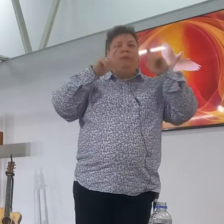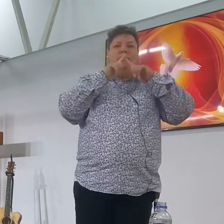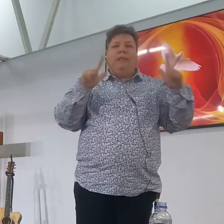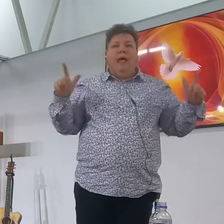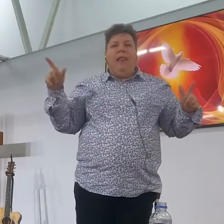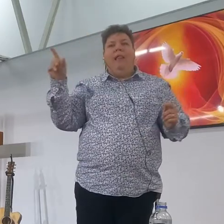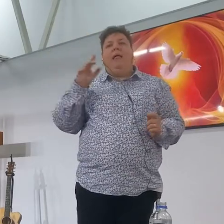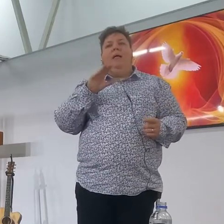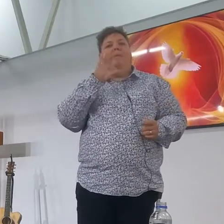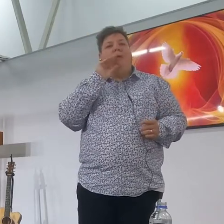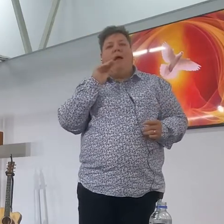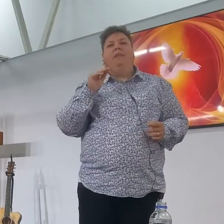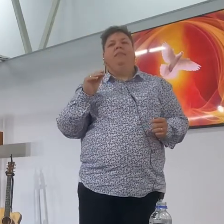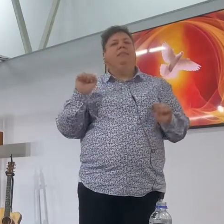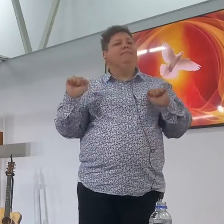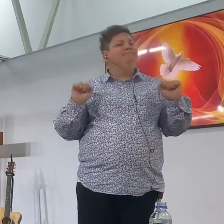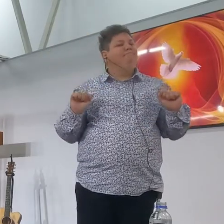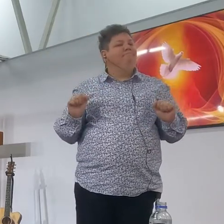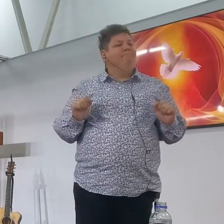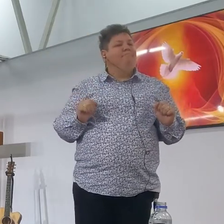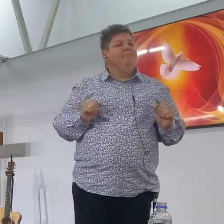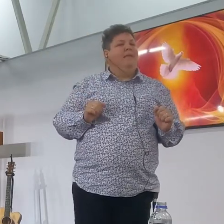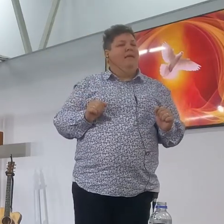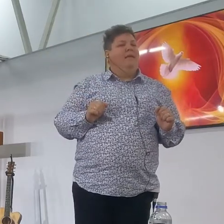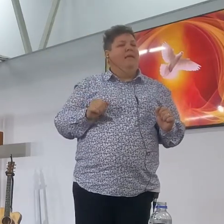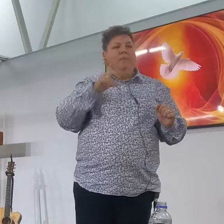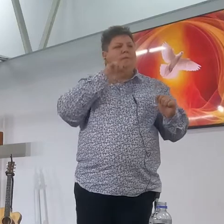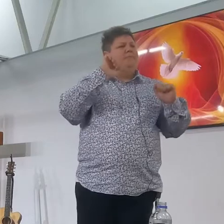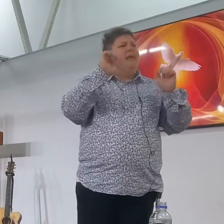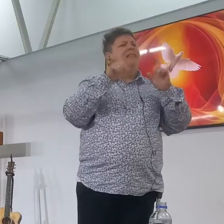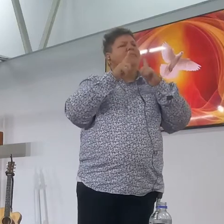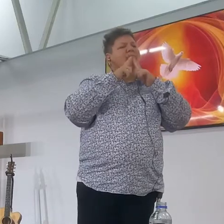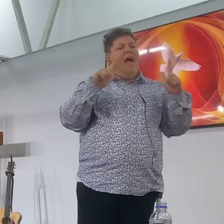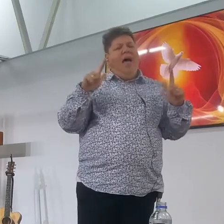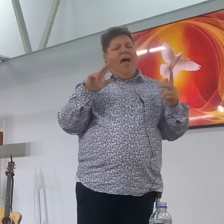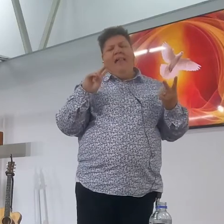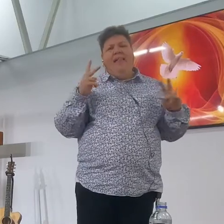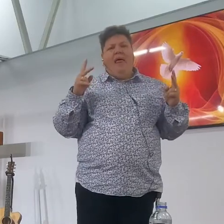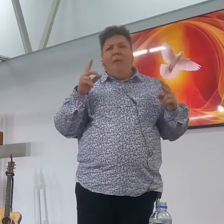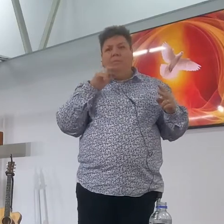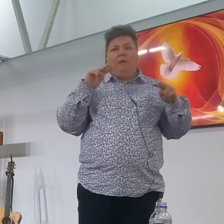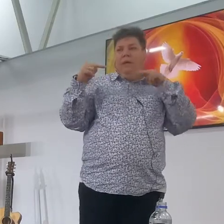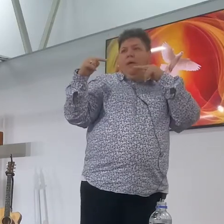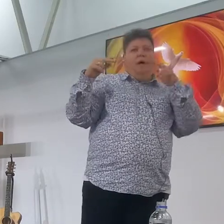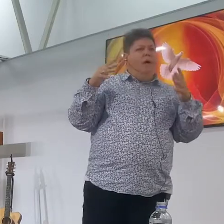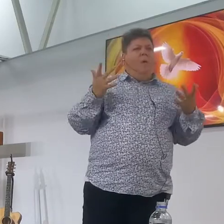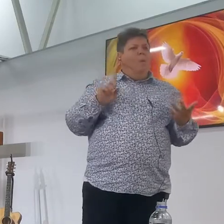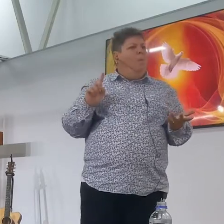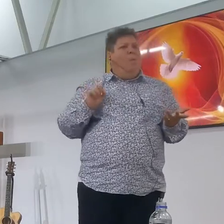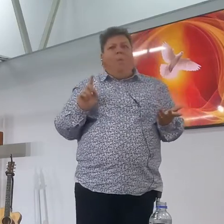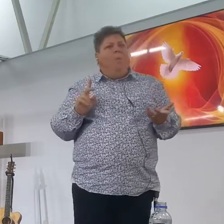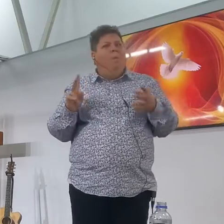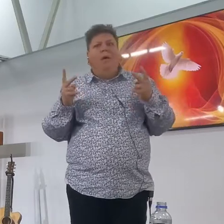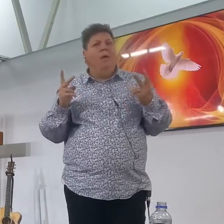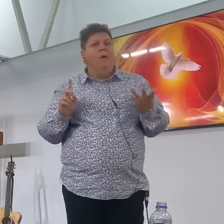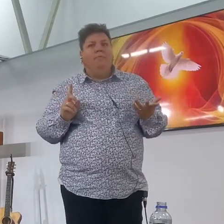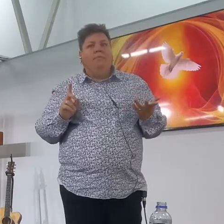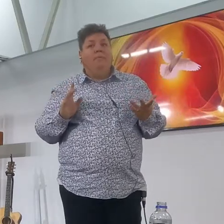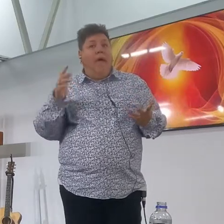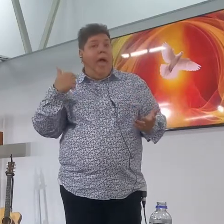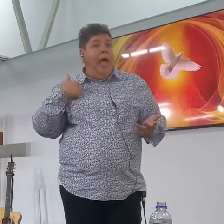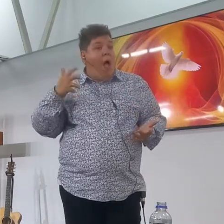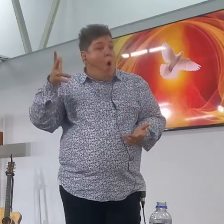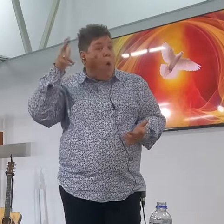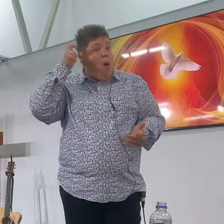gedaan in die lig uitgeruk, en so praat die mense in verskillende tale, en die mense daar is soos verwonder, wat gaan nie aan, hulle sê, ons